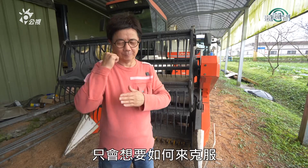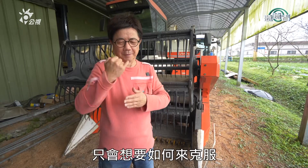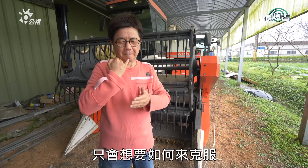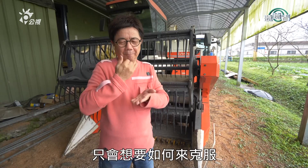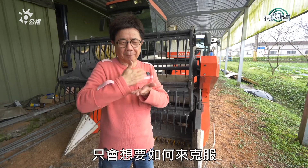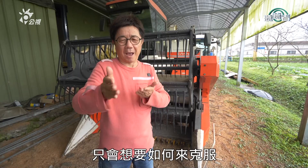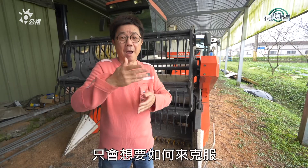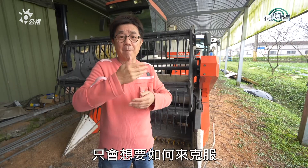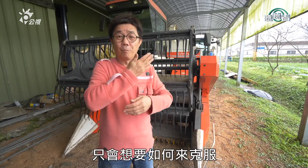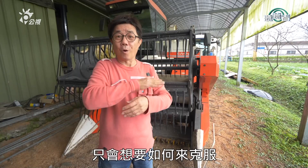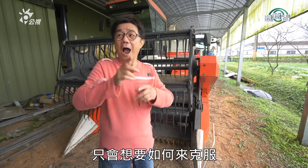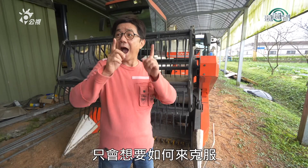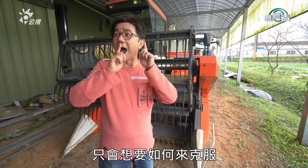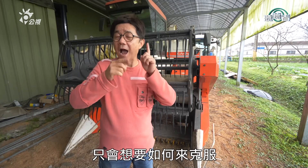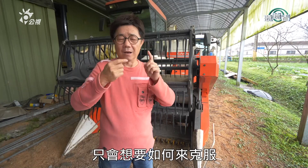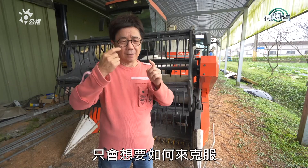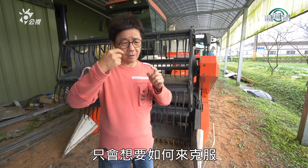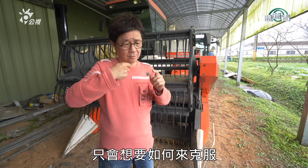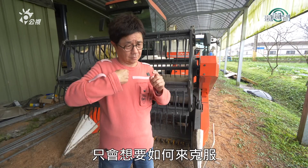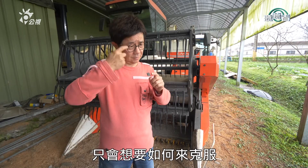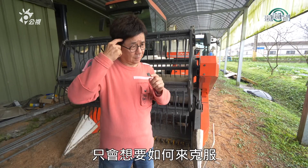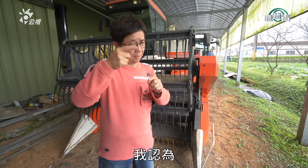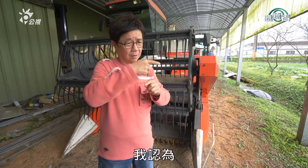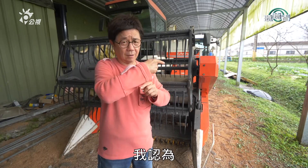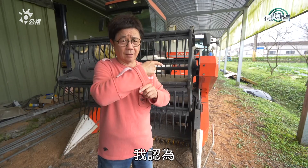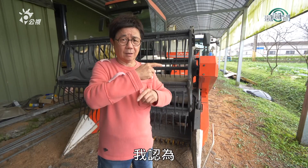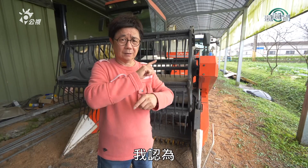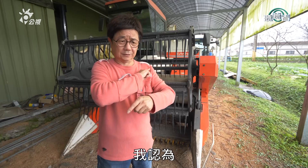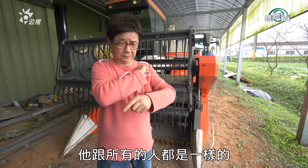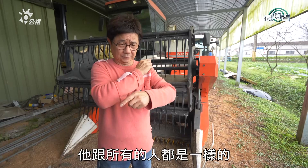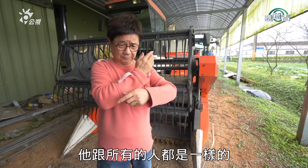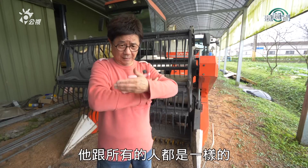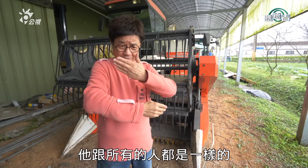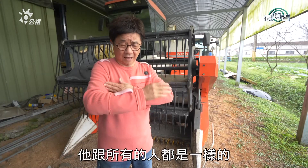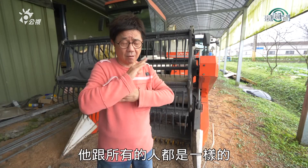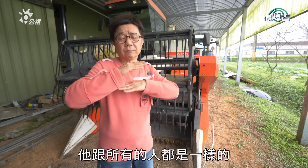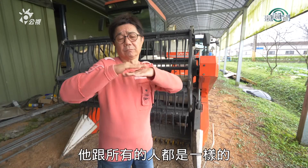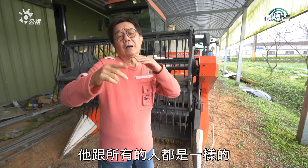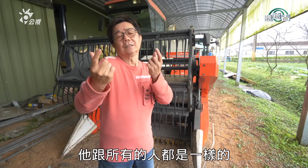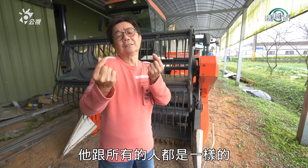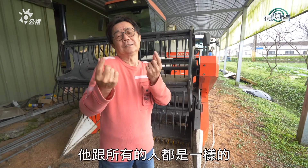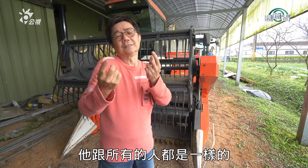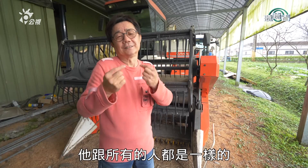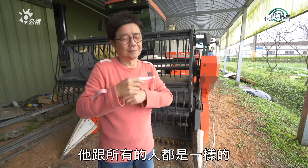只会想要如何来克服。我认为啊，他跟所有的人都是一样的。